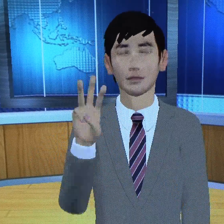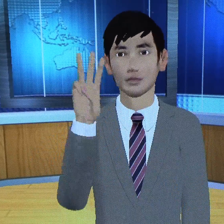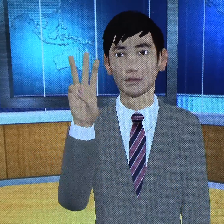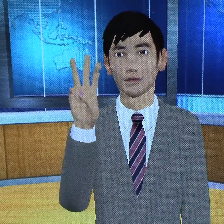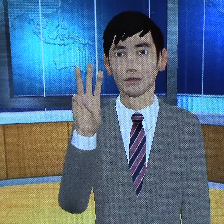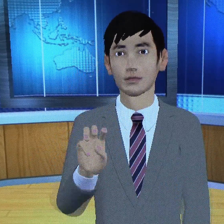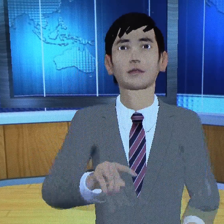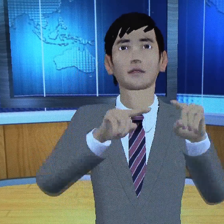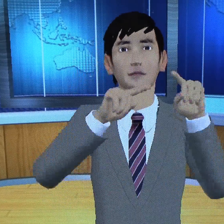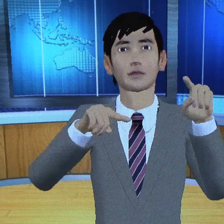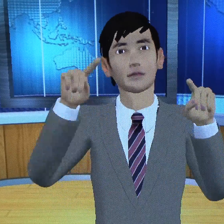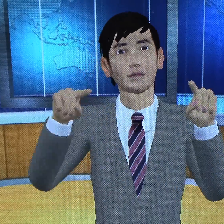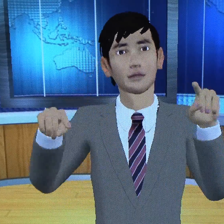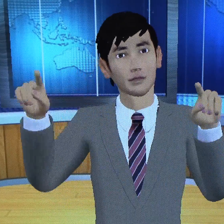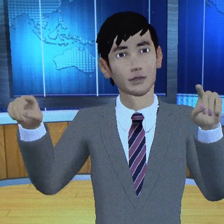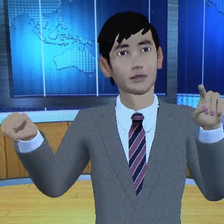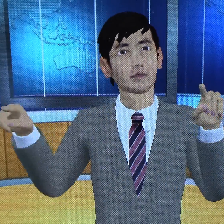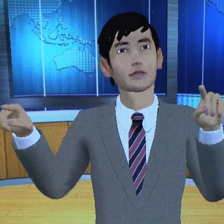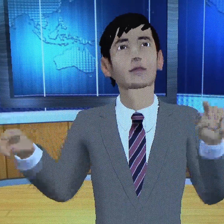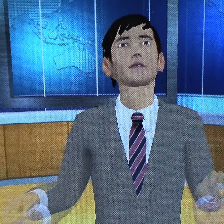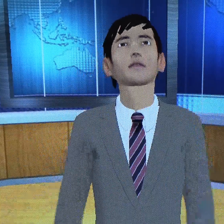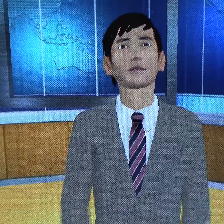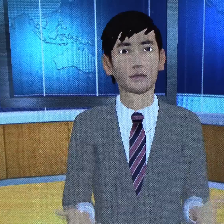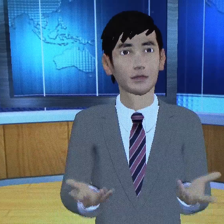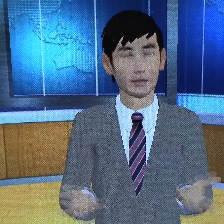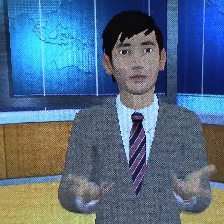natureso it is relatively easy to translate